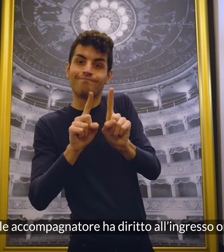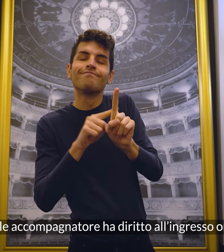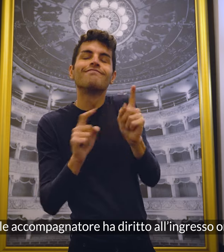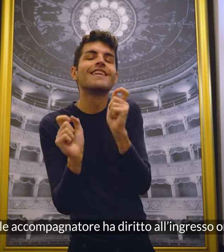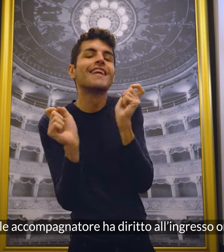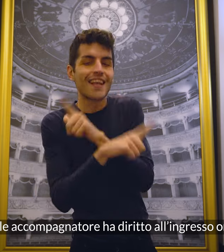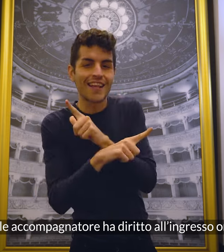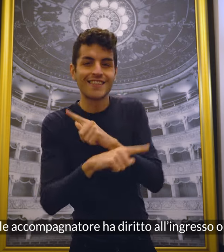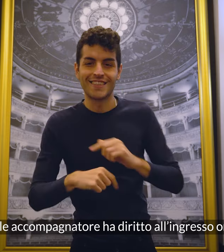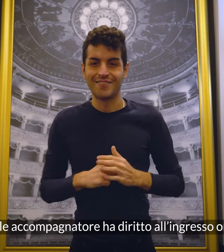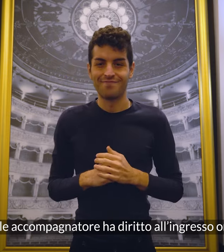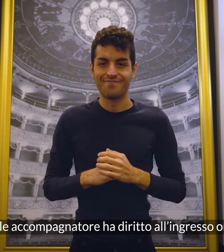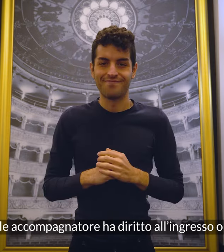diritto all'ingresso omaggio